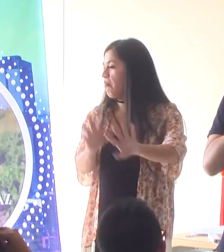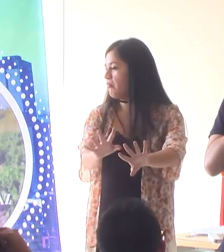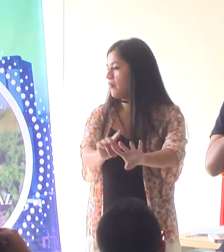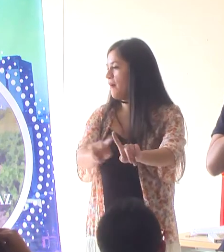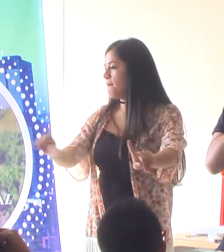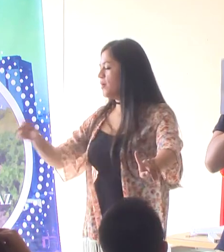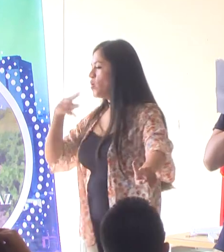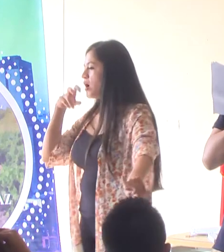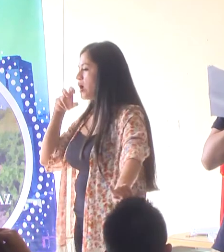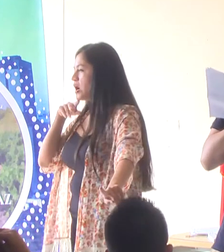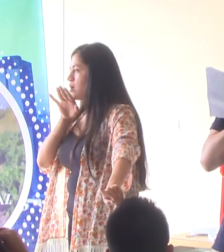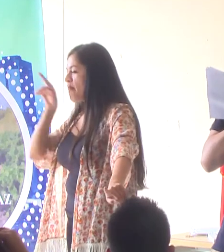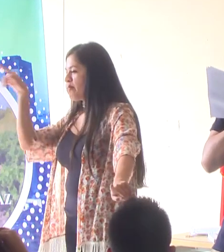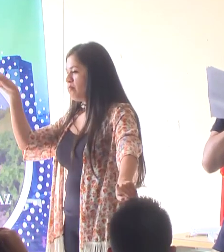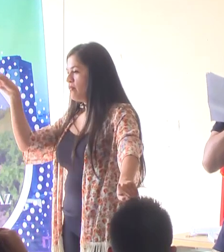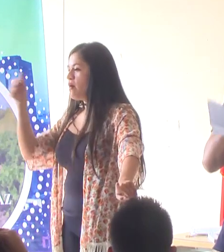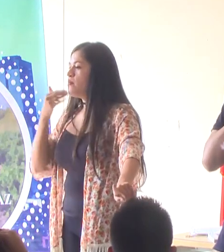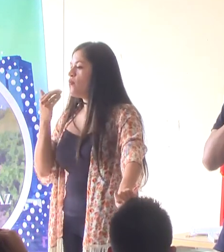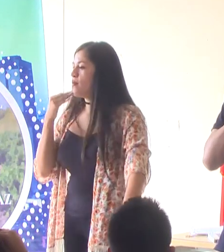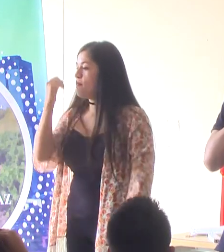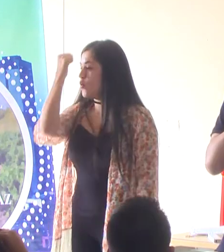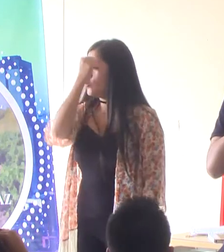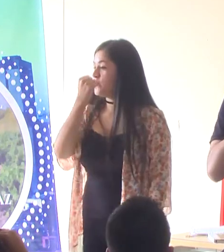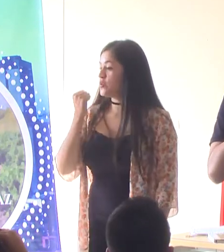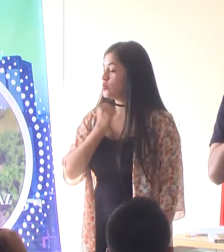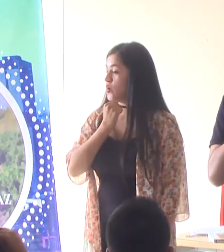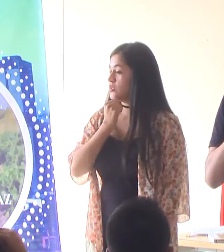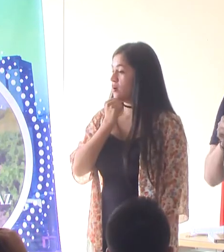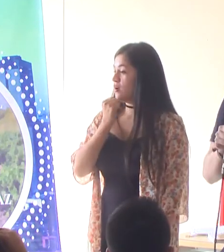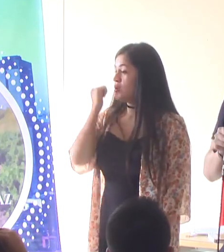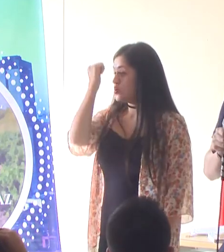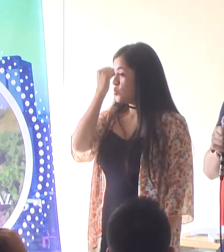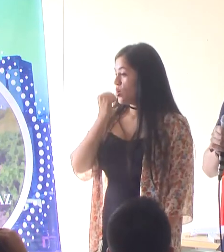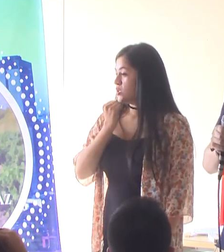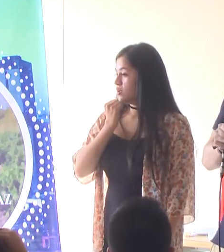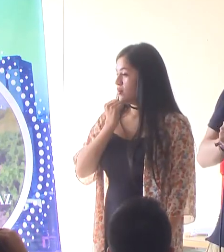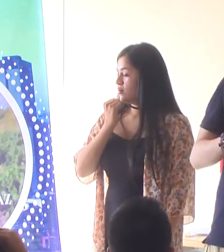mientras bogotá paga por usar los recursos